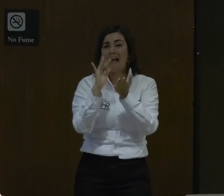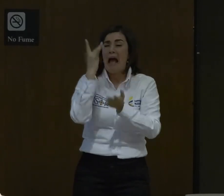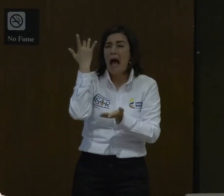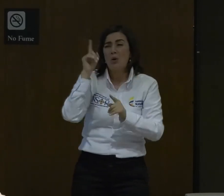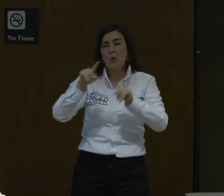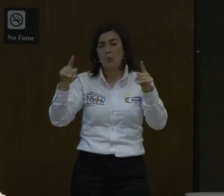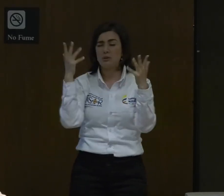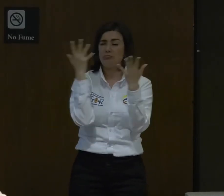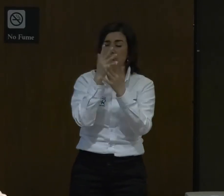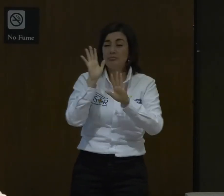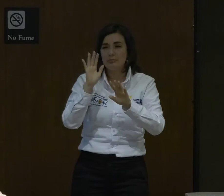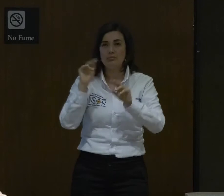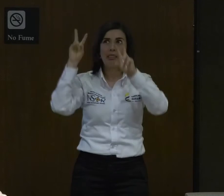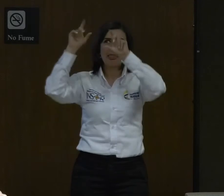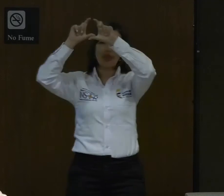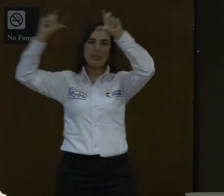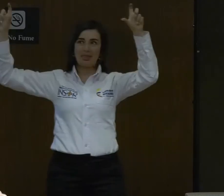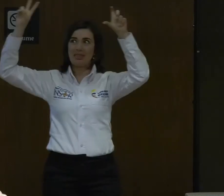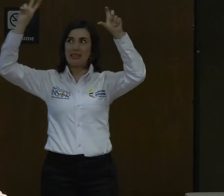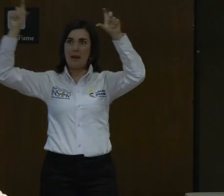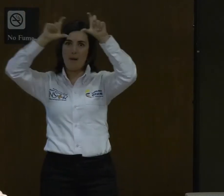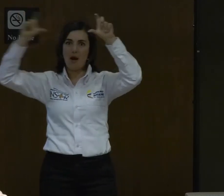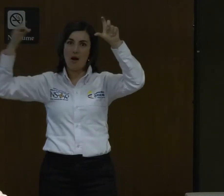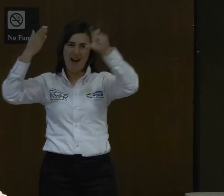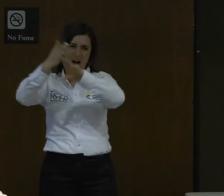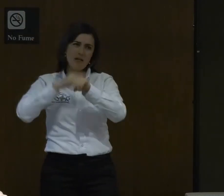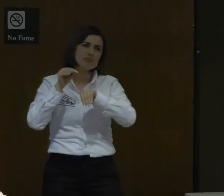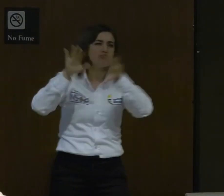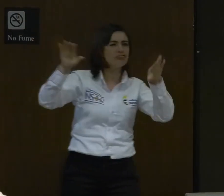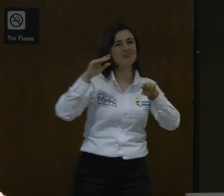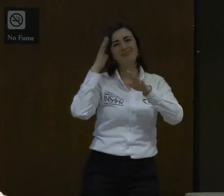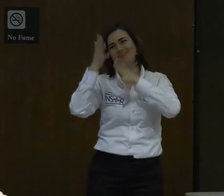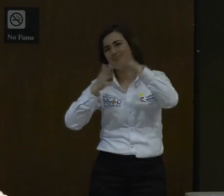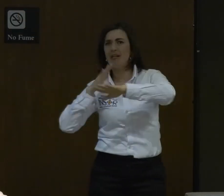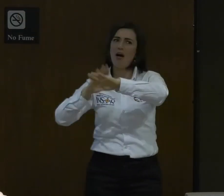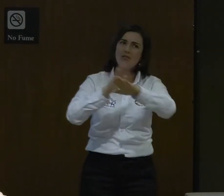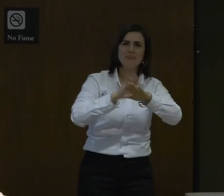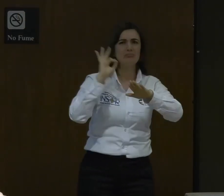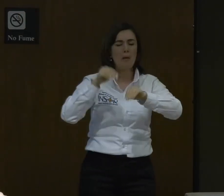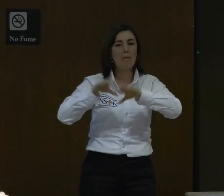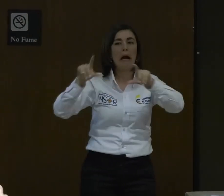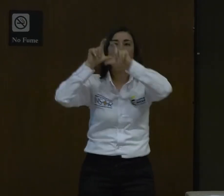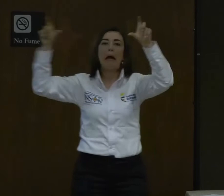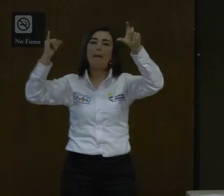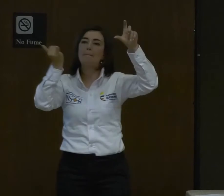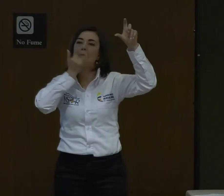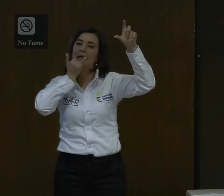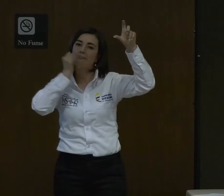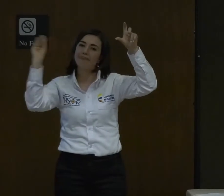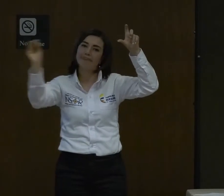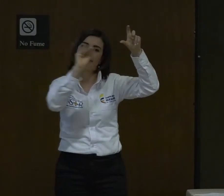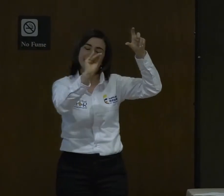alguna confusión con respecto al título de la conferencia, porque cuando se hizo la divulgación creo que se publicó un título